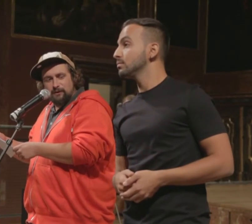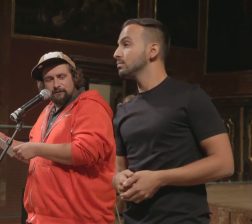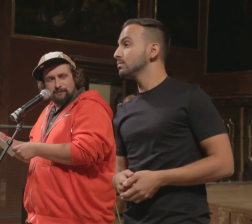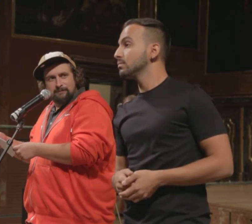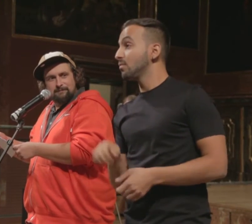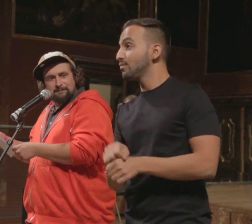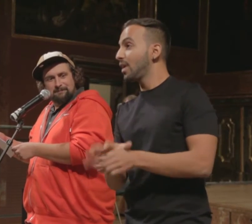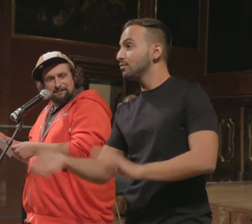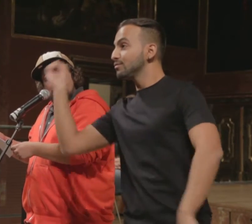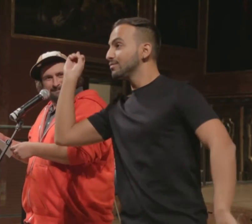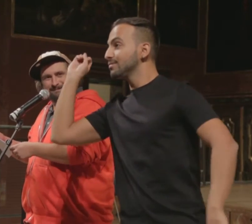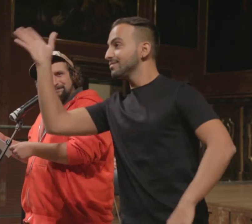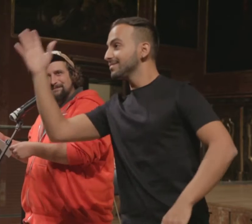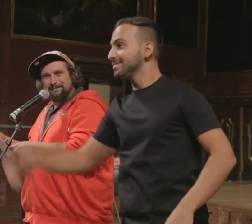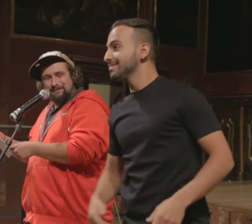Gammelfleischbällchen.